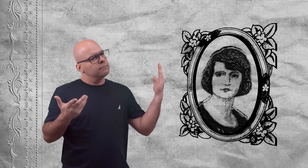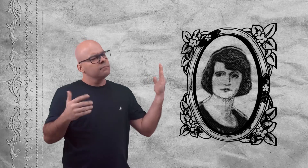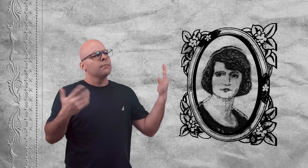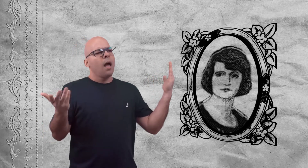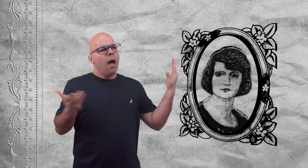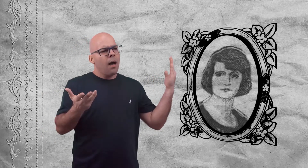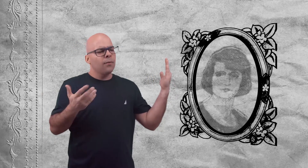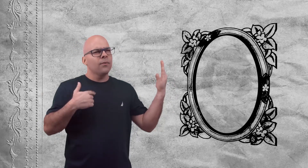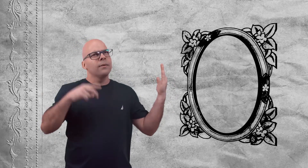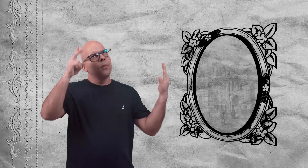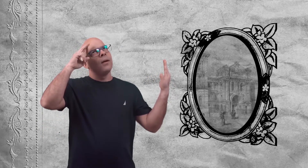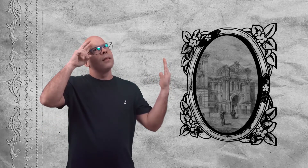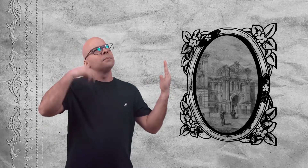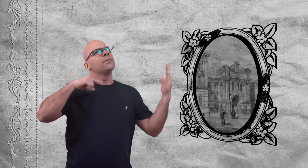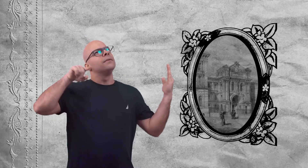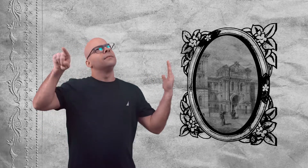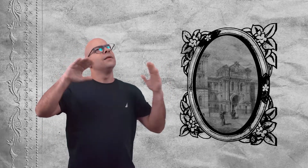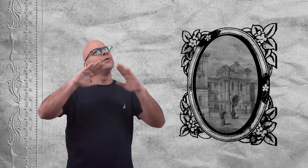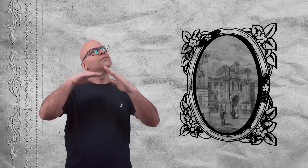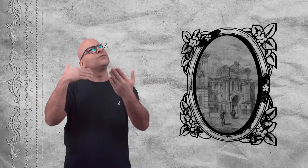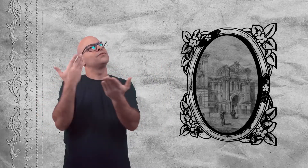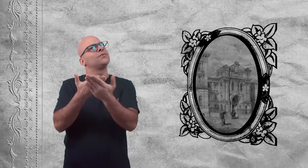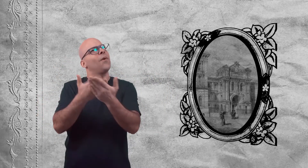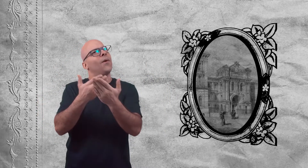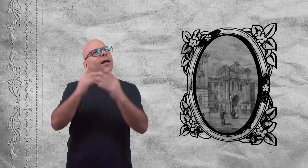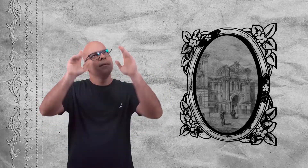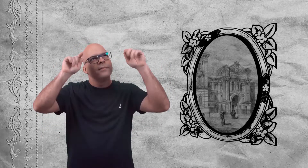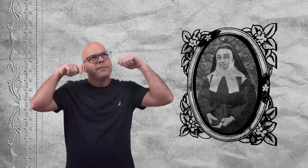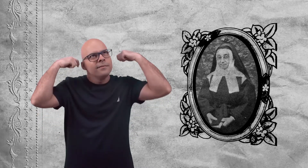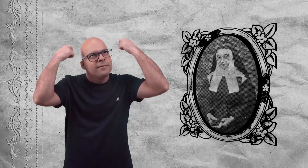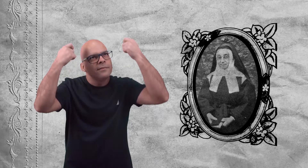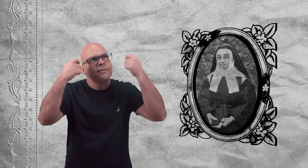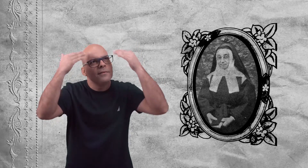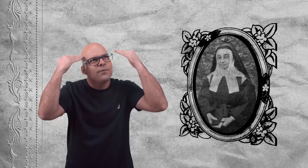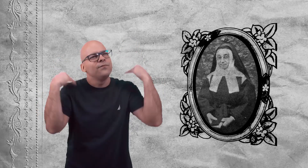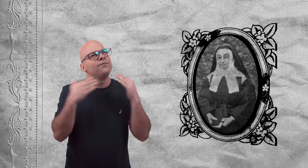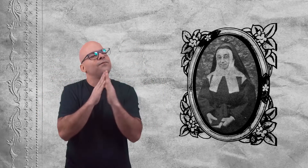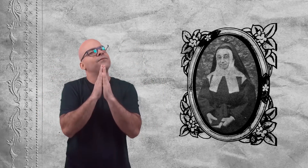Eu me lembro de quando estudava na escola de freiras, ensinei e ajudei